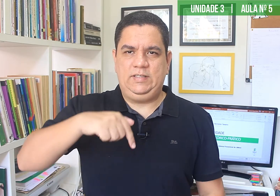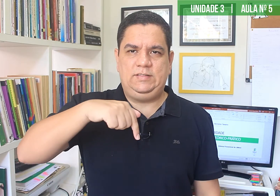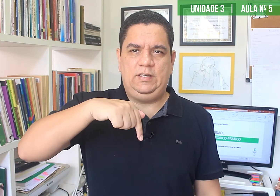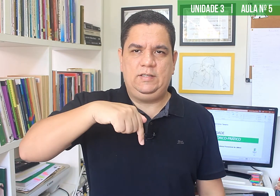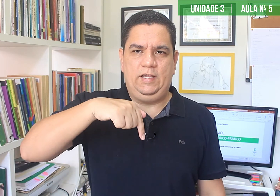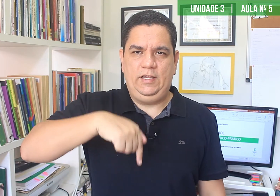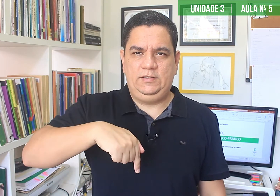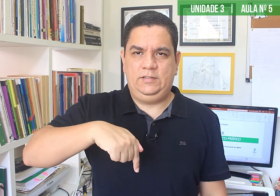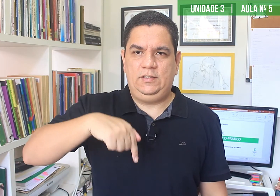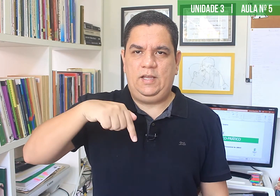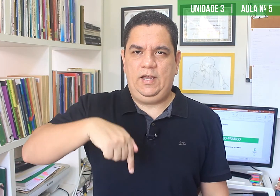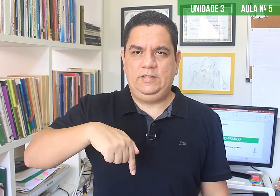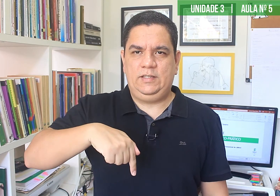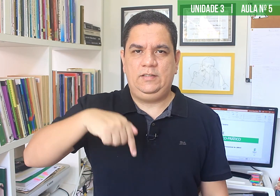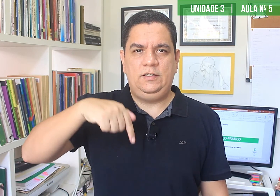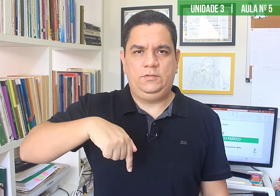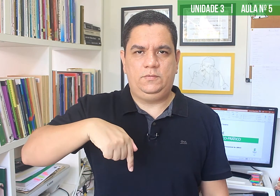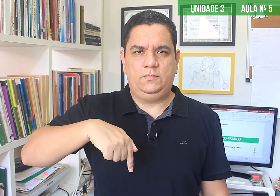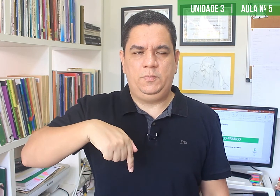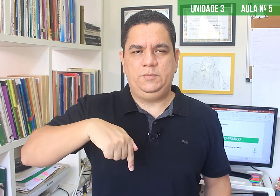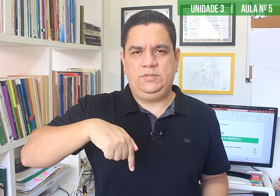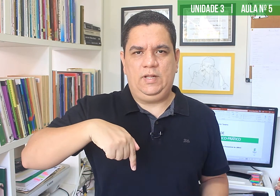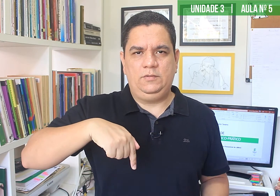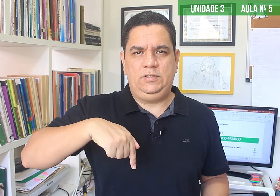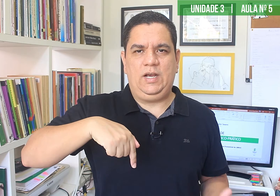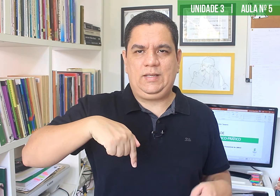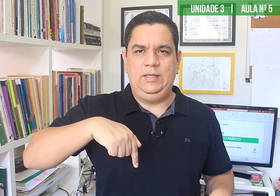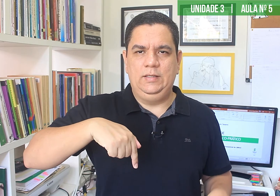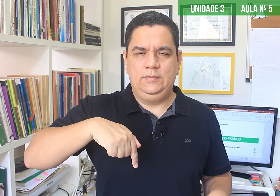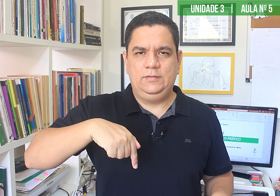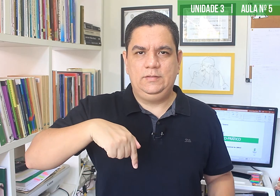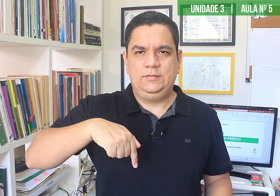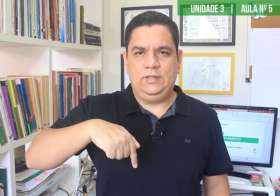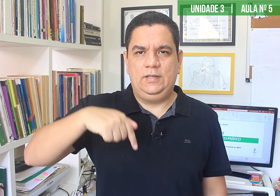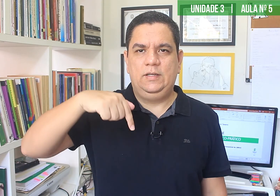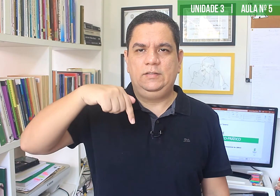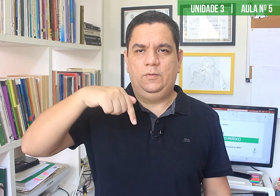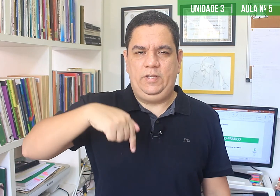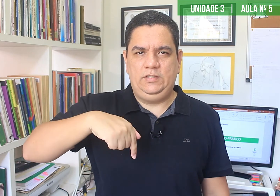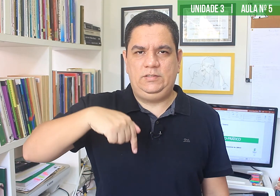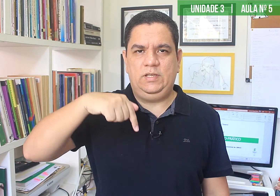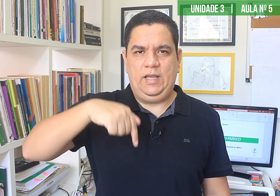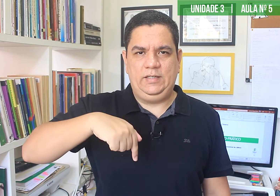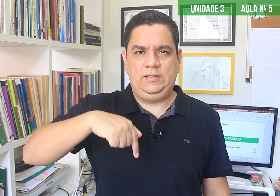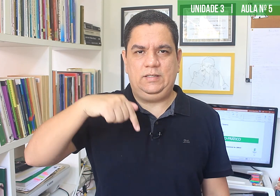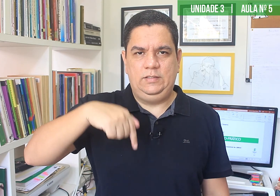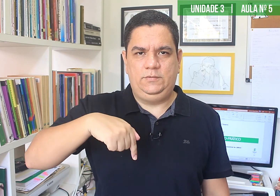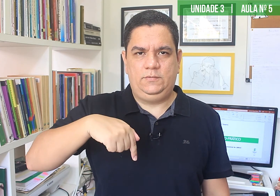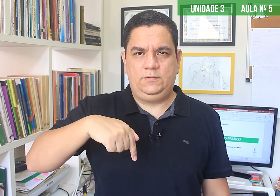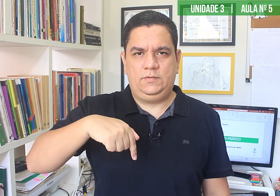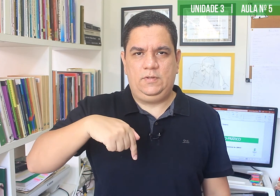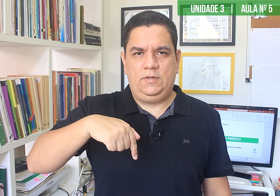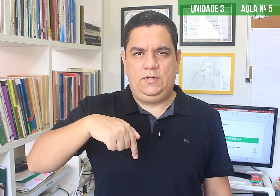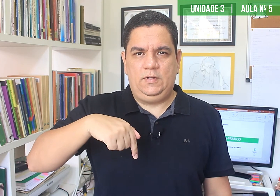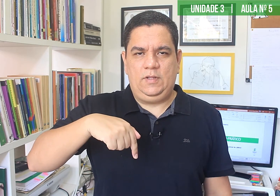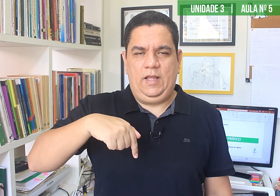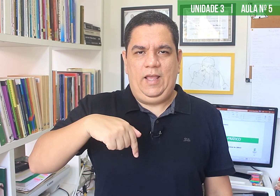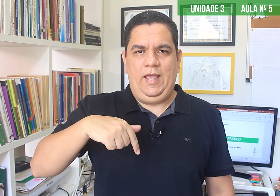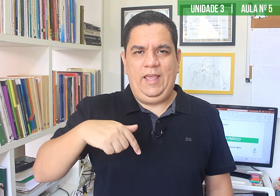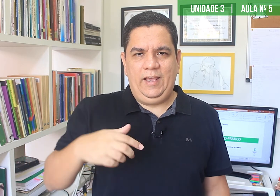assim. Este, esta, isto. O mesmo sinal de aqui, tá? Então, este, esta, isto.